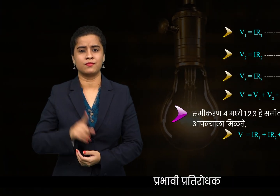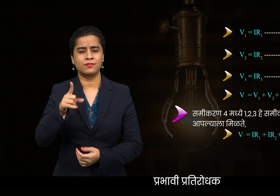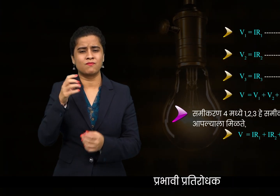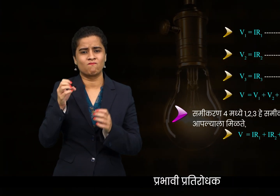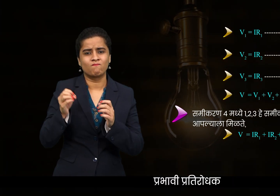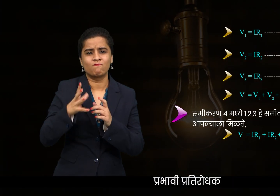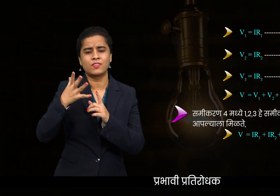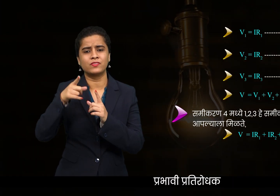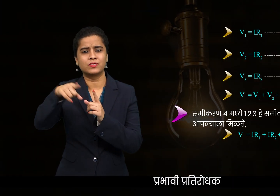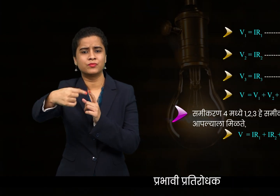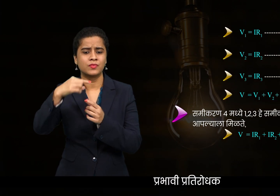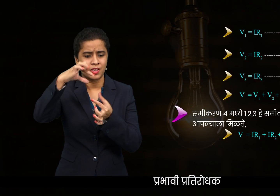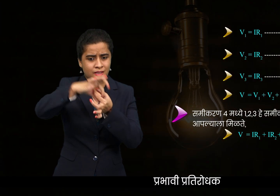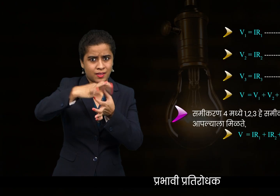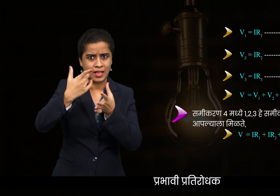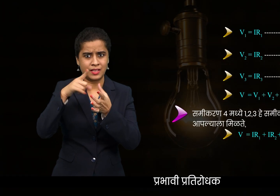प्रभावी प्रतिरोधक